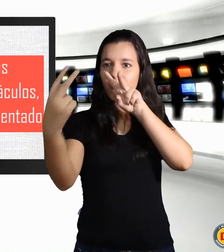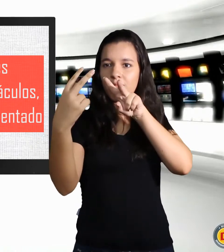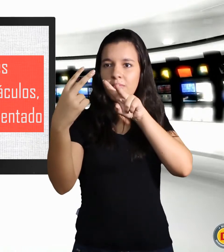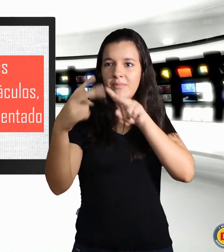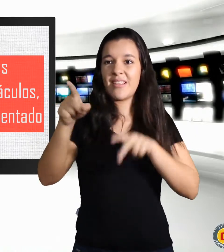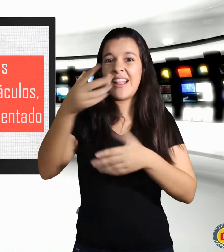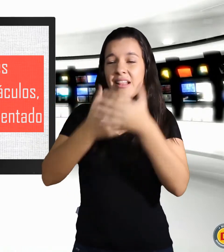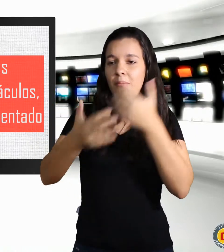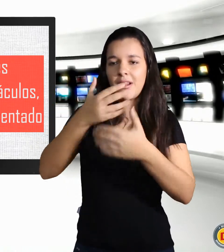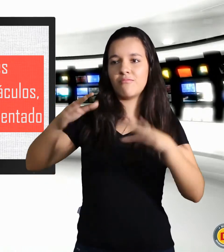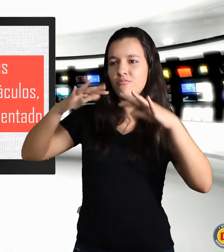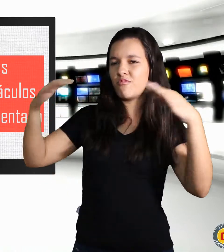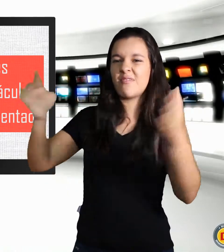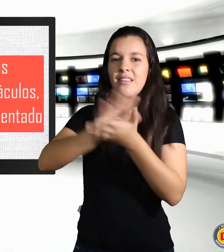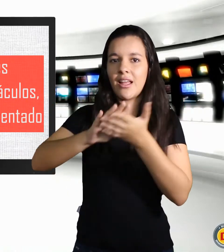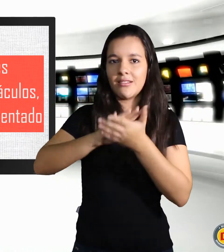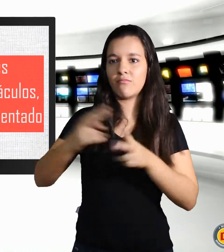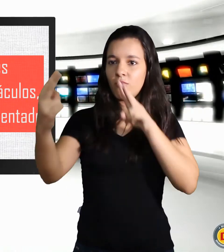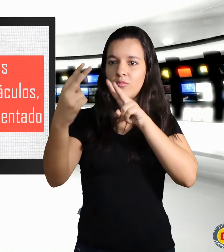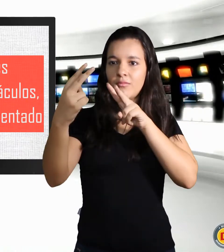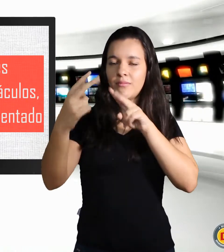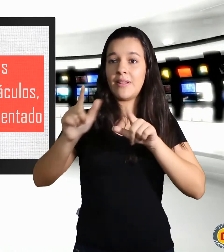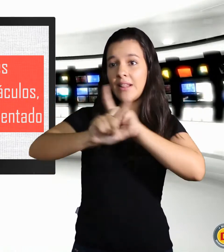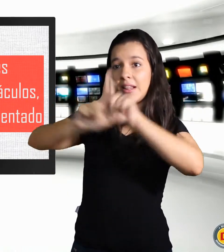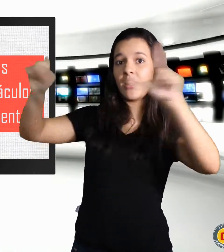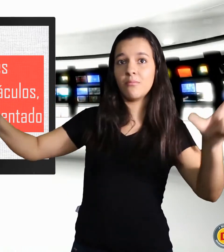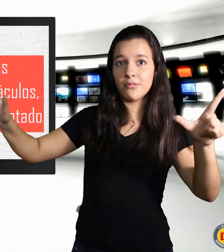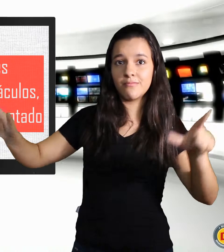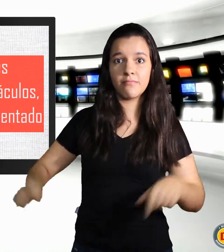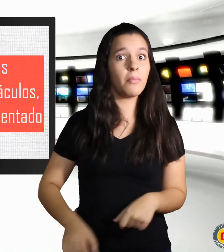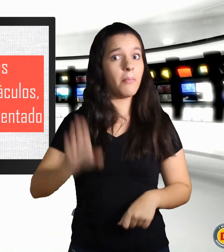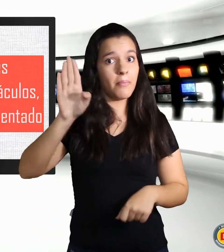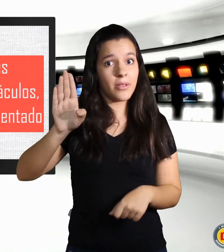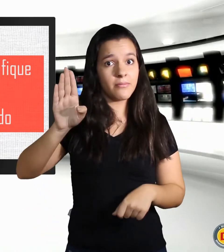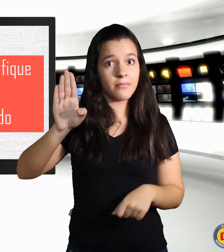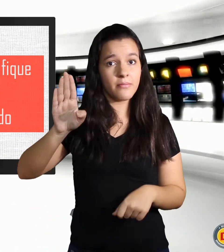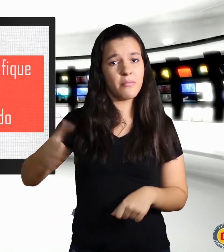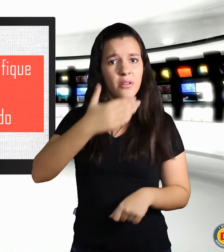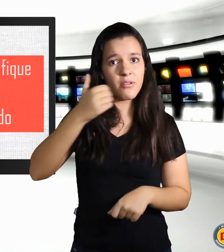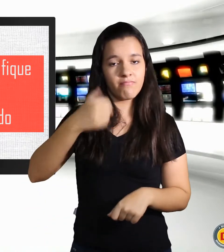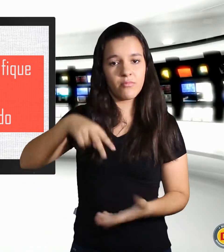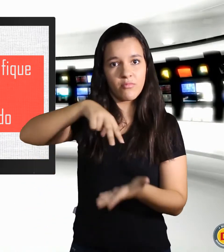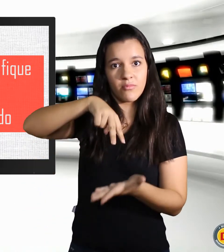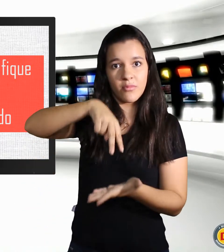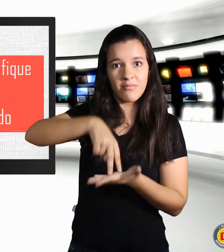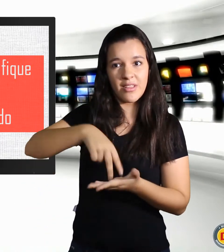sem obstáculos, principalmente se estiver sentado. B. É recomendável que o TIOS fique na frente